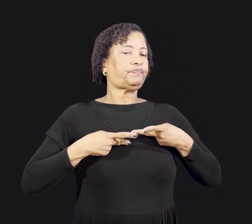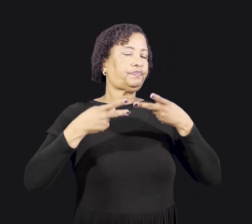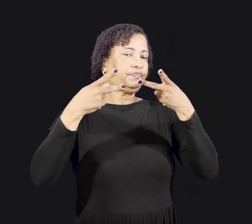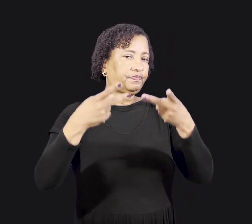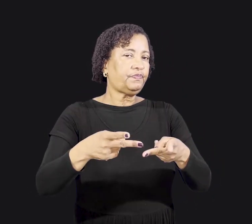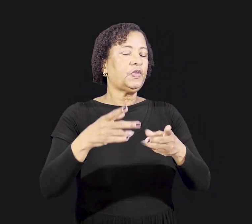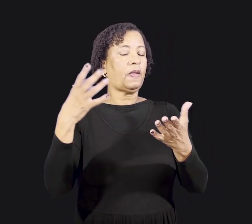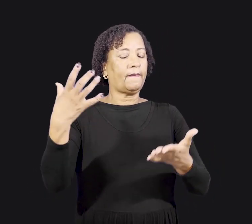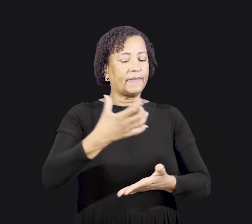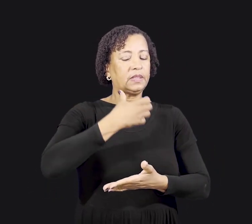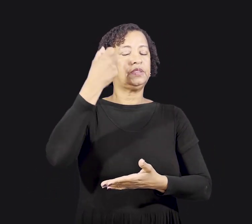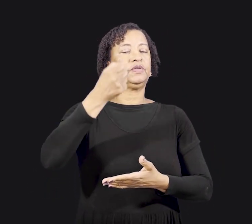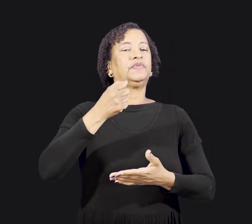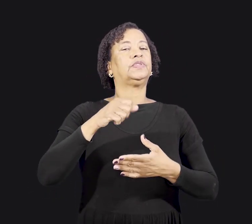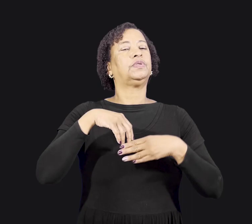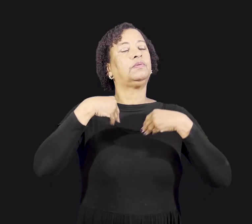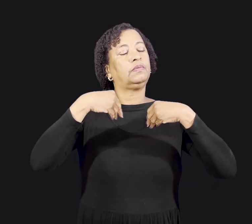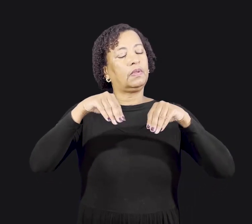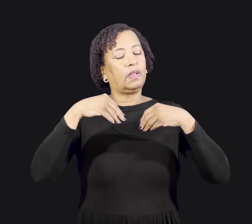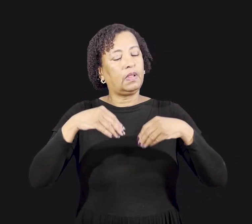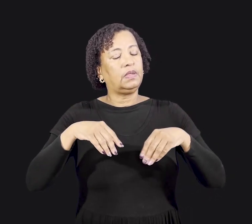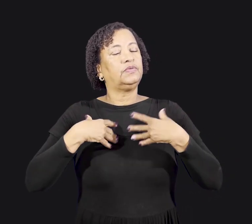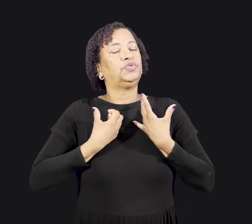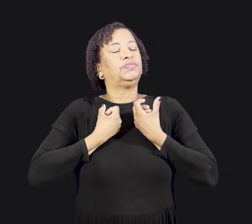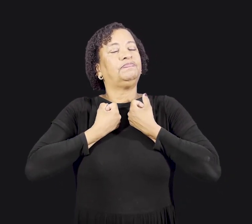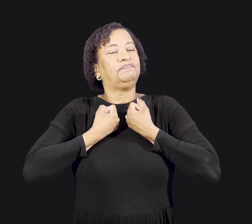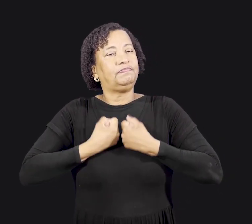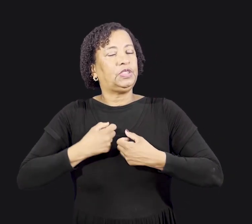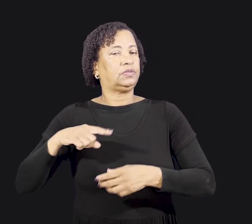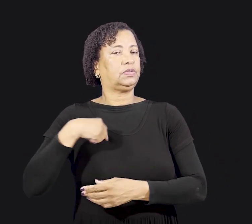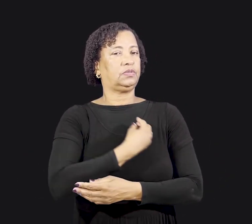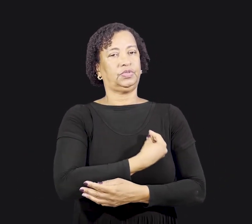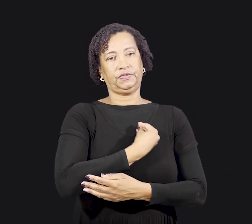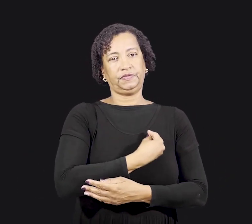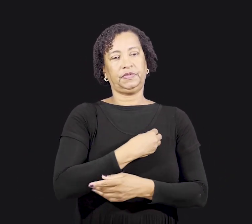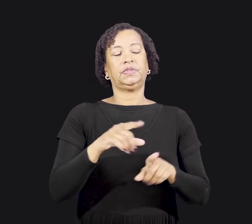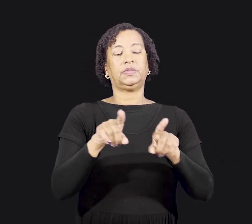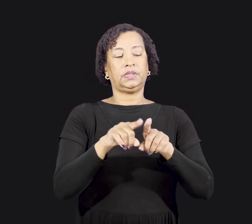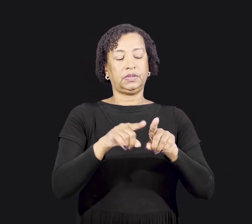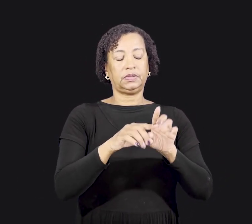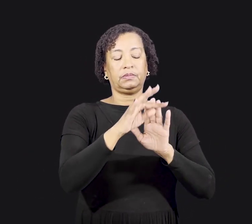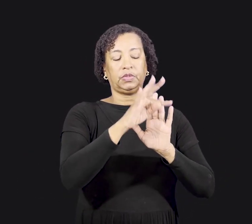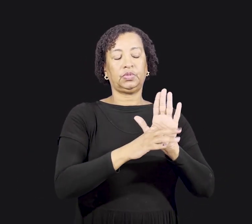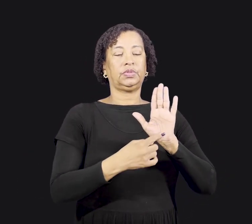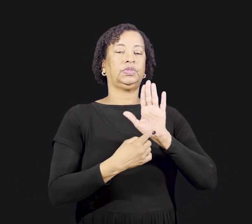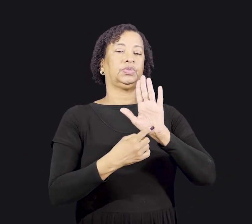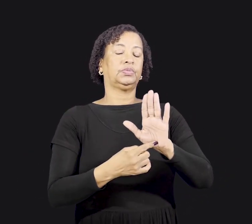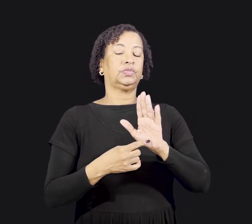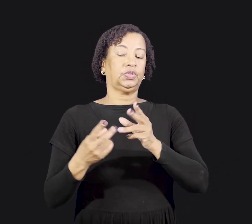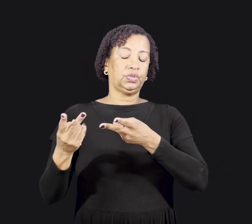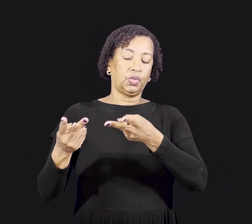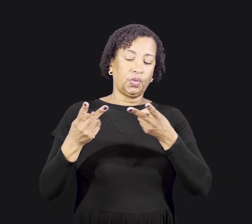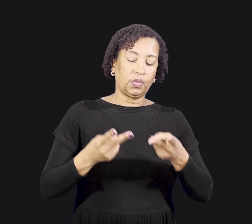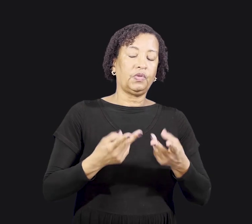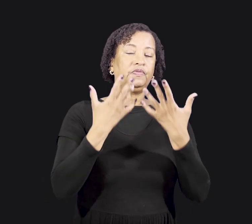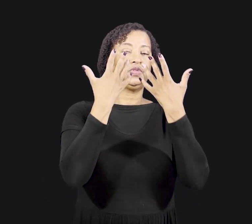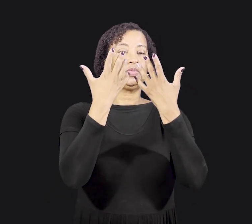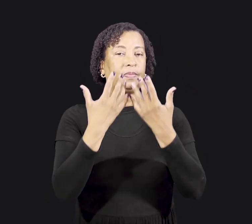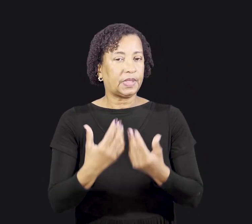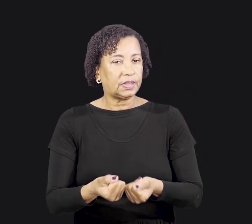salvação e para o alívio das nossas cargas pesadas. Além disso, essa passagem também é um convite para aceitar as disciplinas da